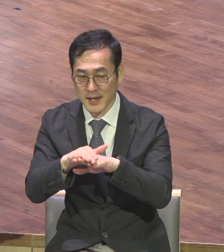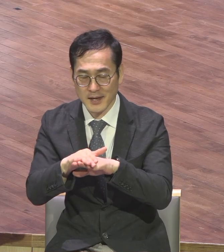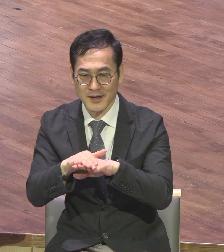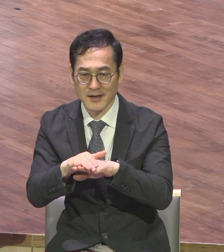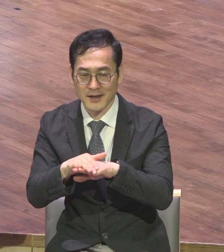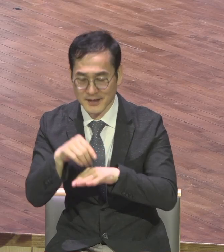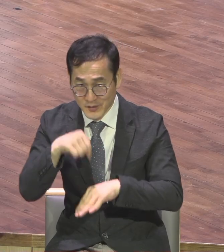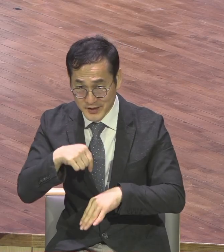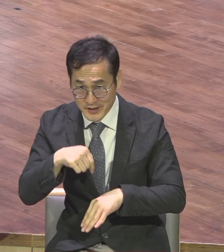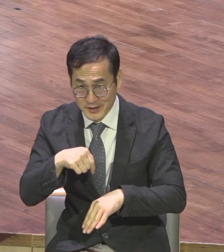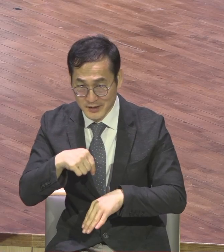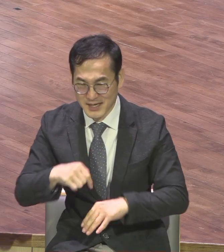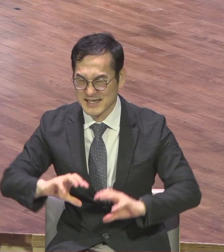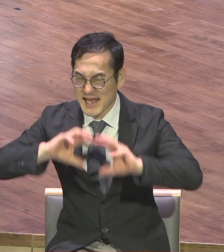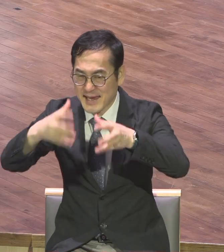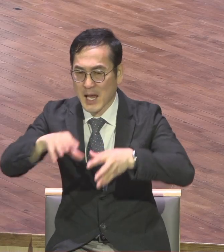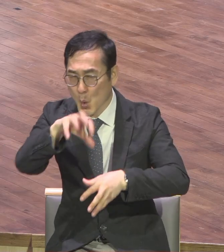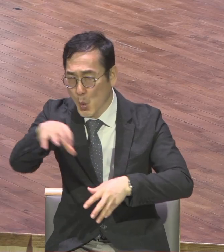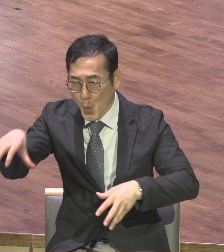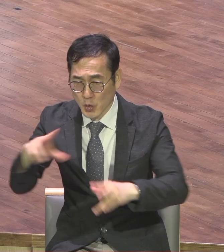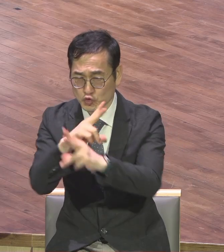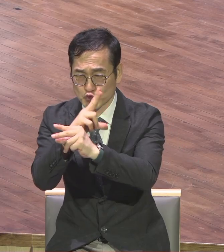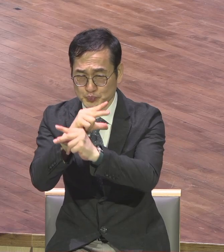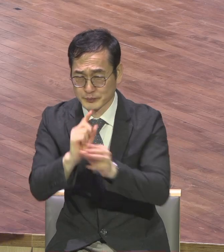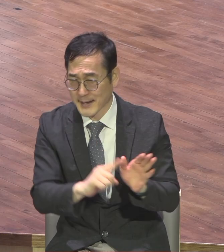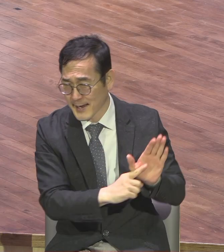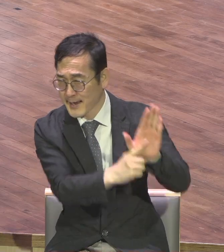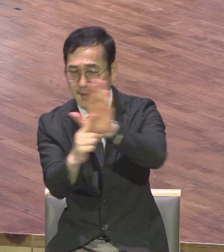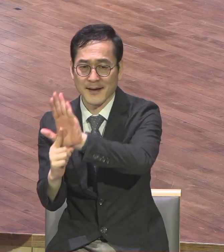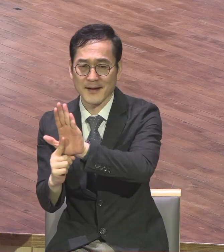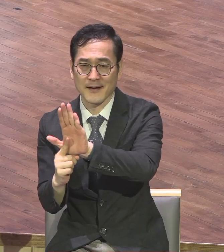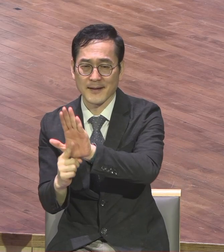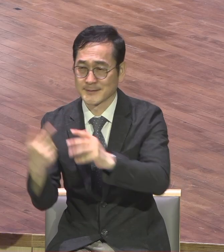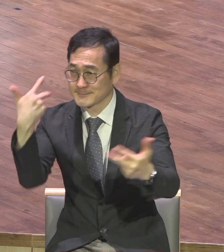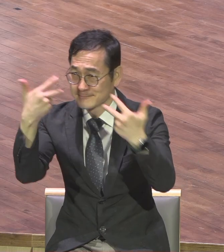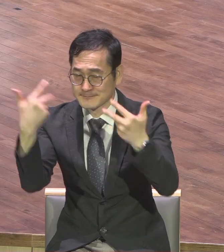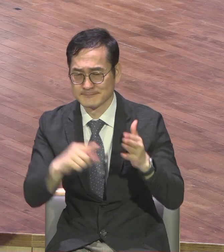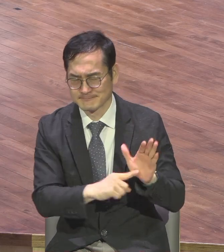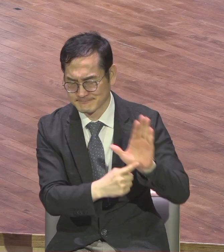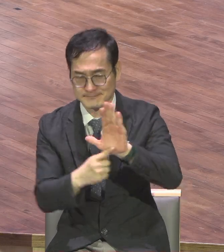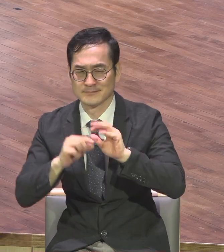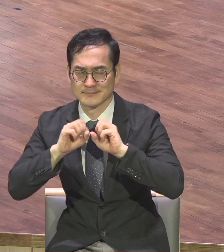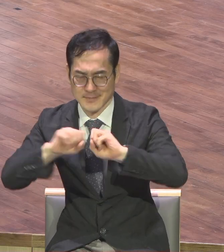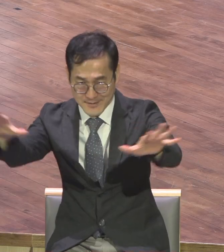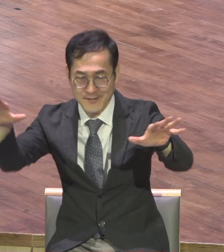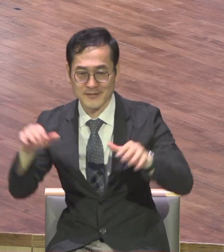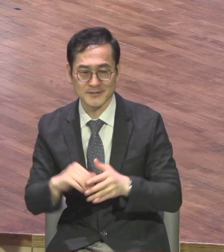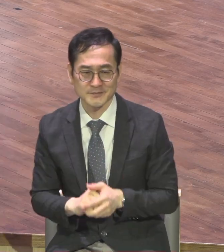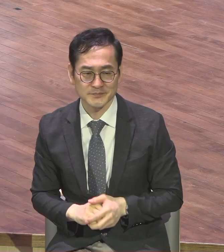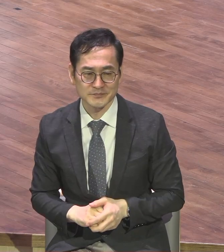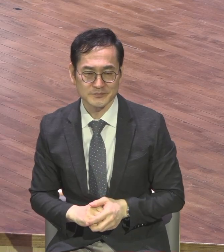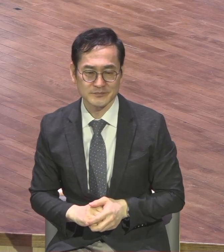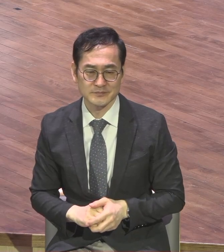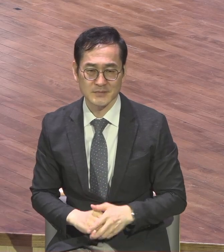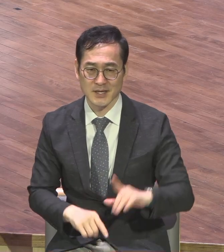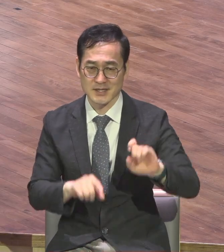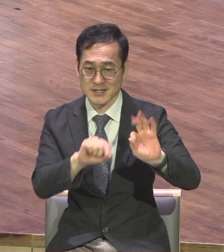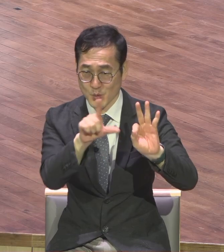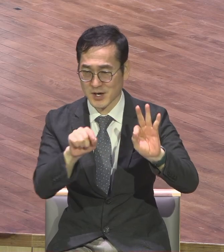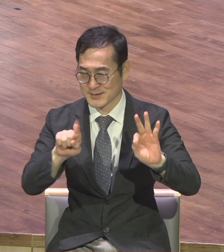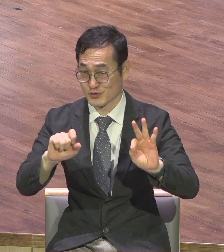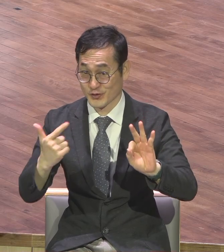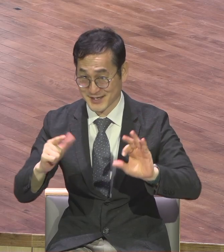세계에 바로 중계하면서 예배를 드리자. 그래가지고 이 10월 16일 날 헌당 이제 감사